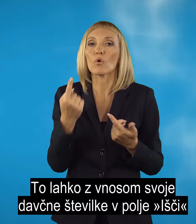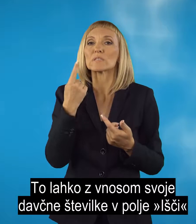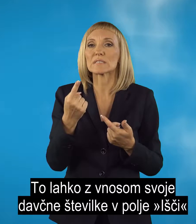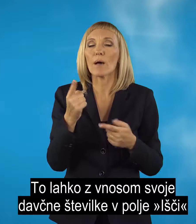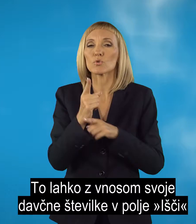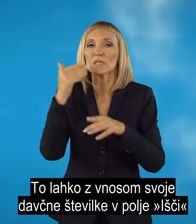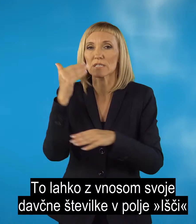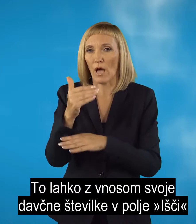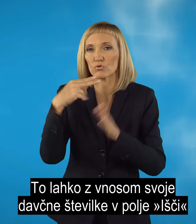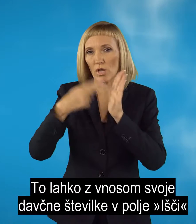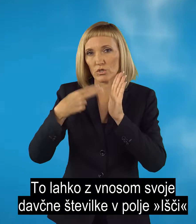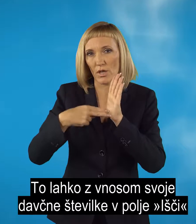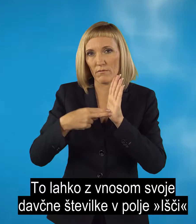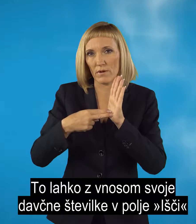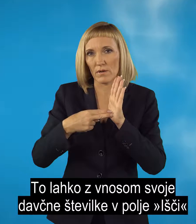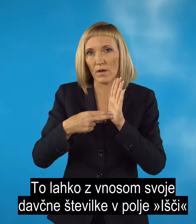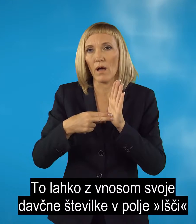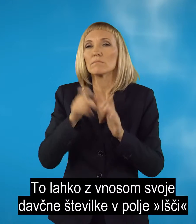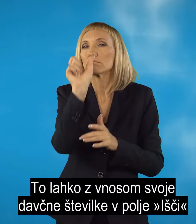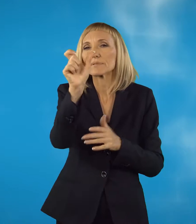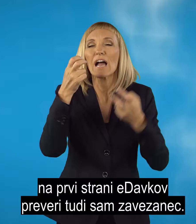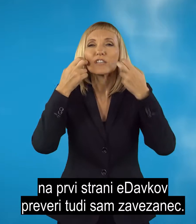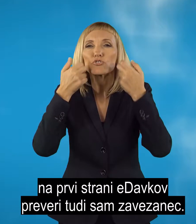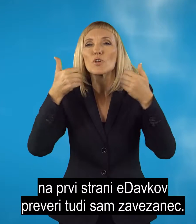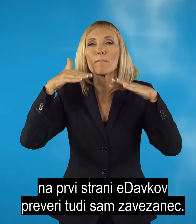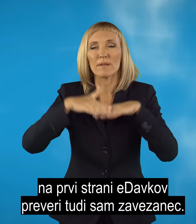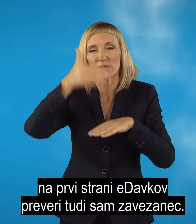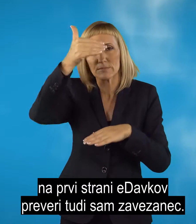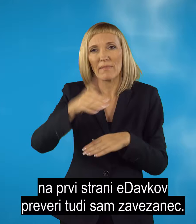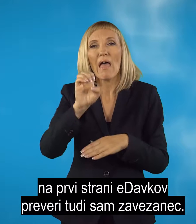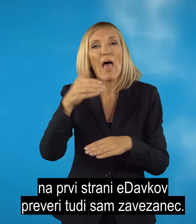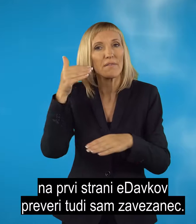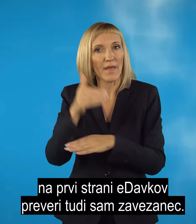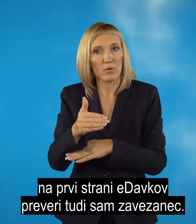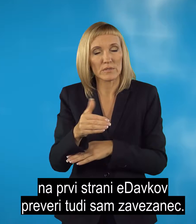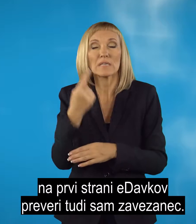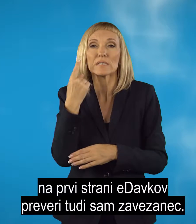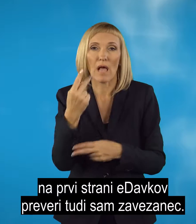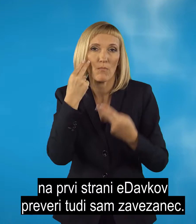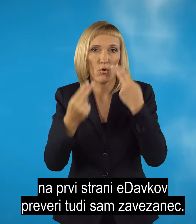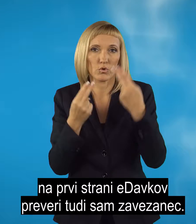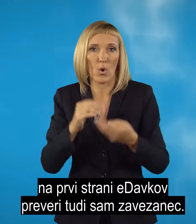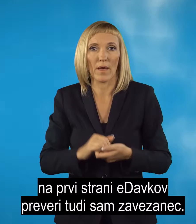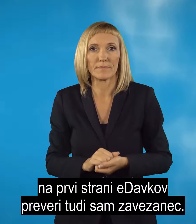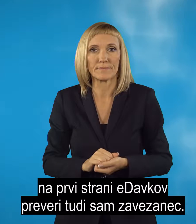svoje davčne številke v polje Išči na prvi strani e-davkov preveri tudi sam zavezanec.